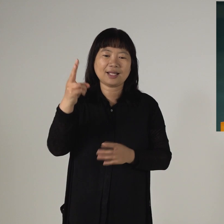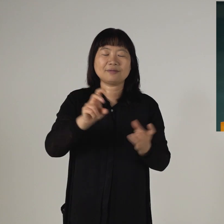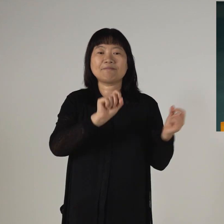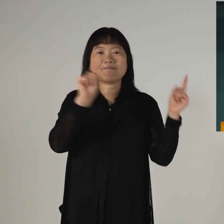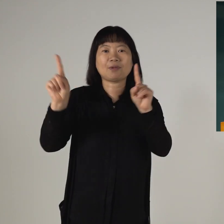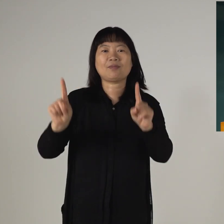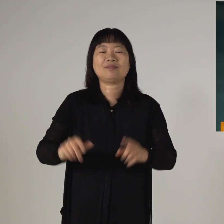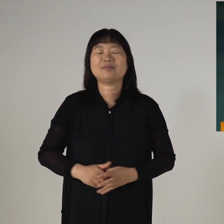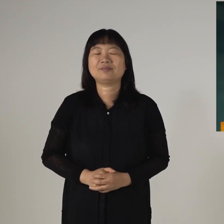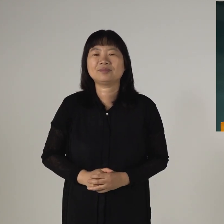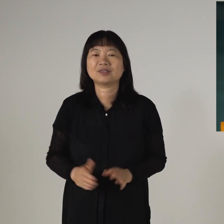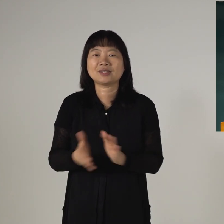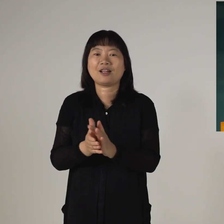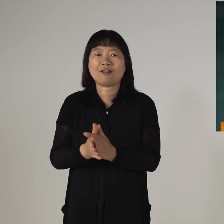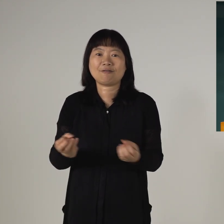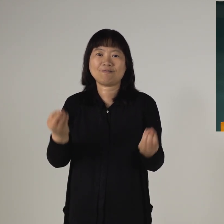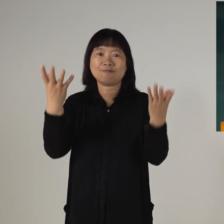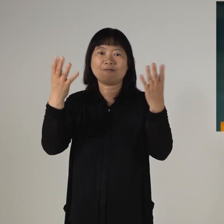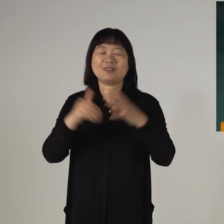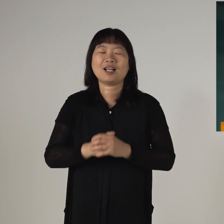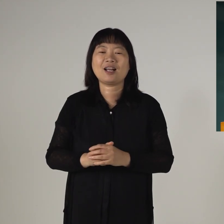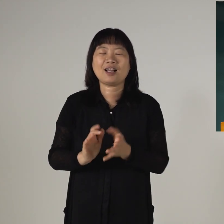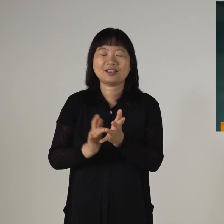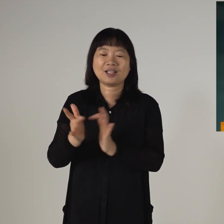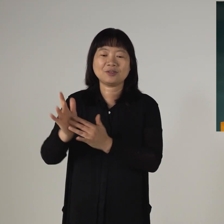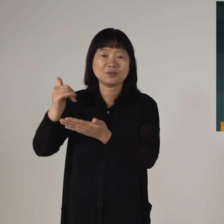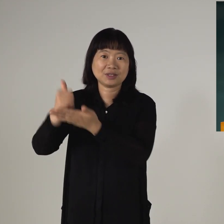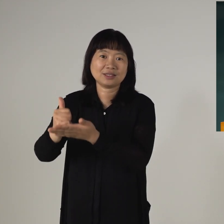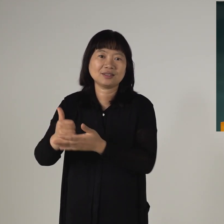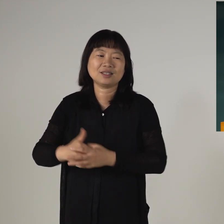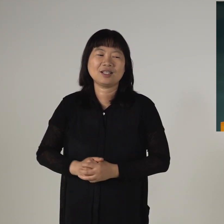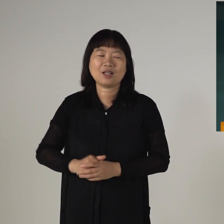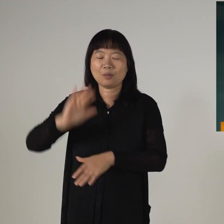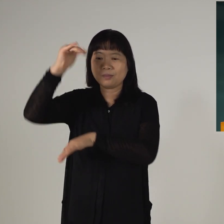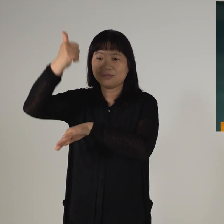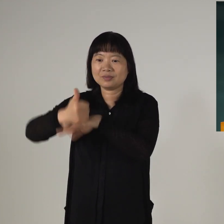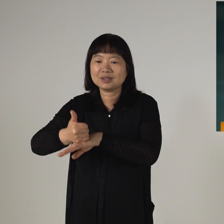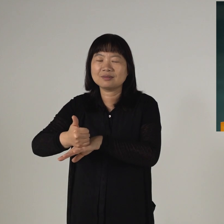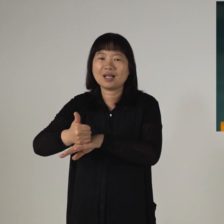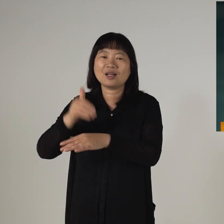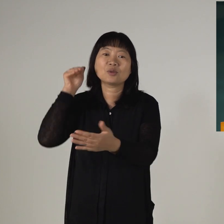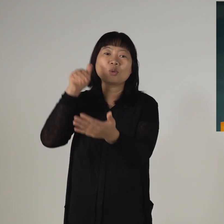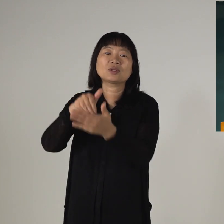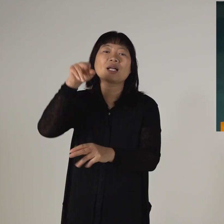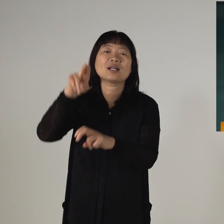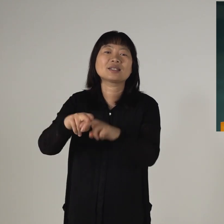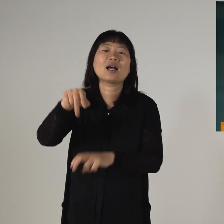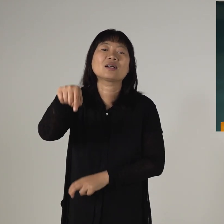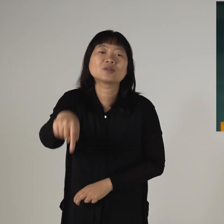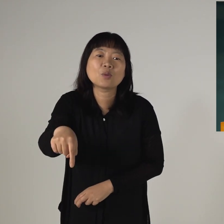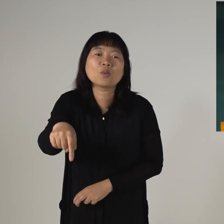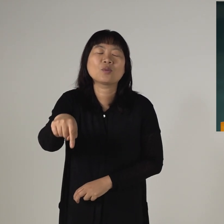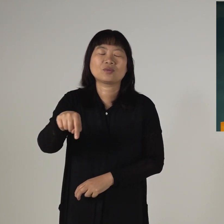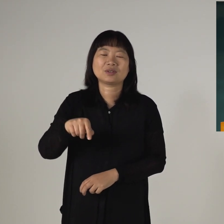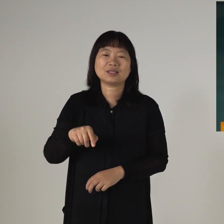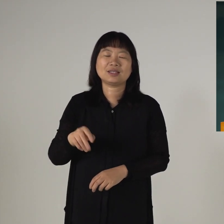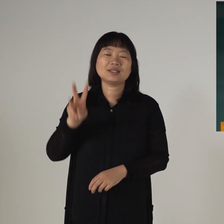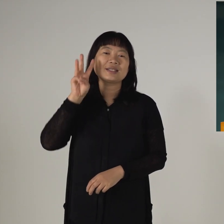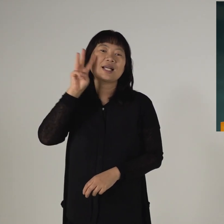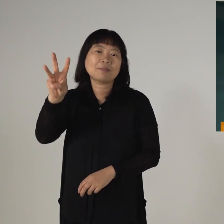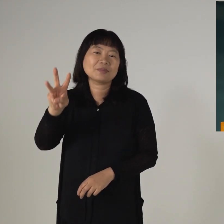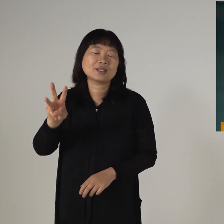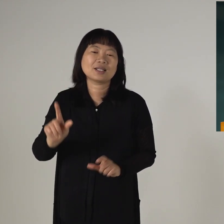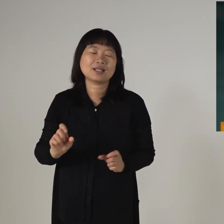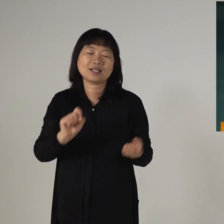살아나리라. 할렐루야. 예수님의 마지막 도착 지점은 여기에요. 제3일에